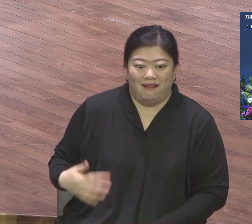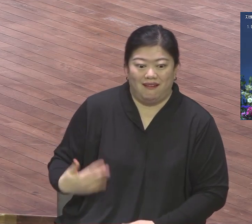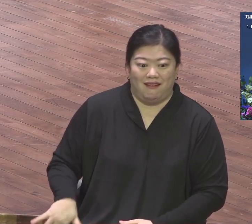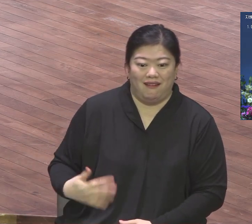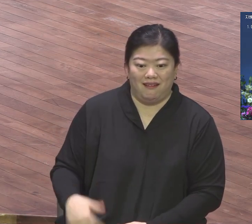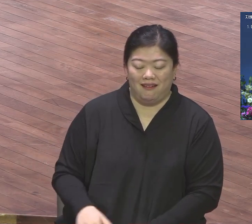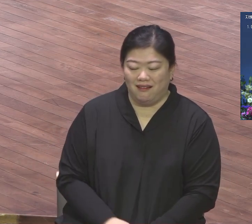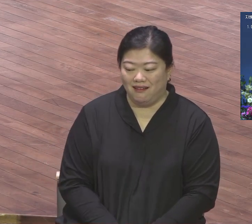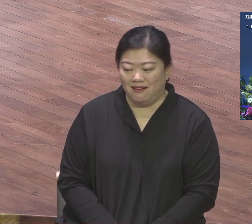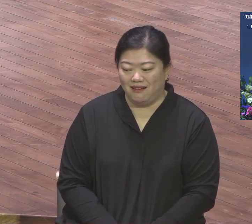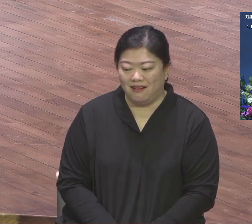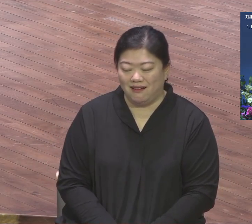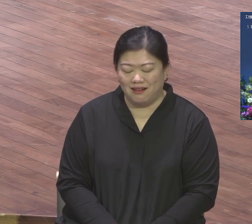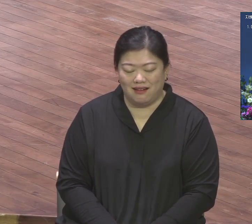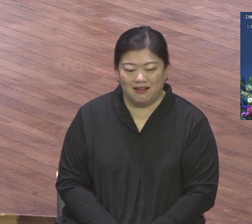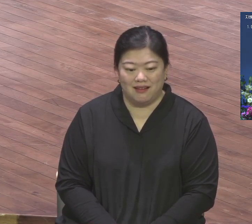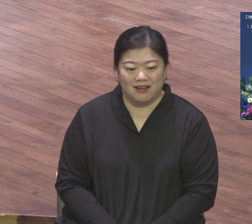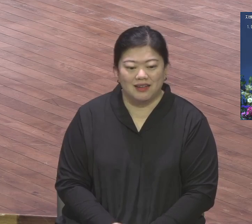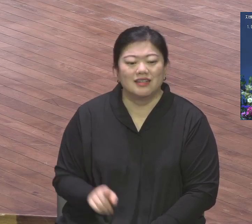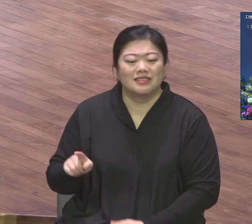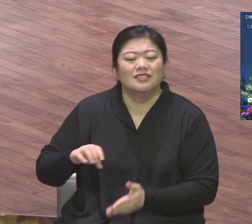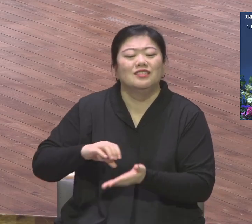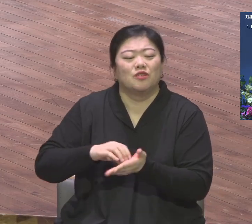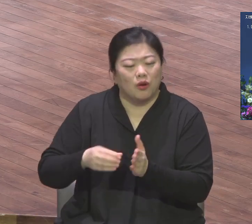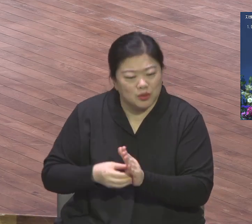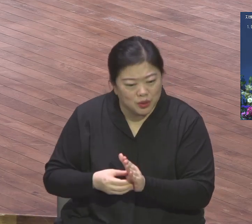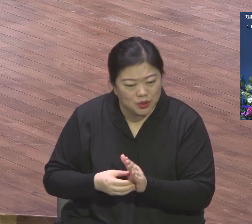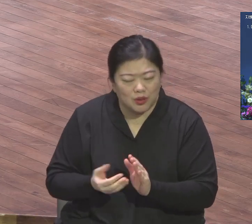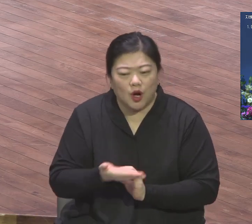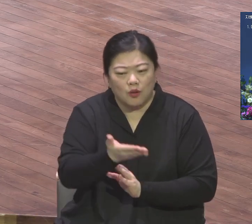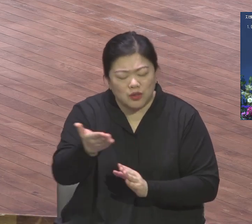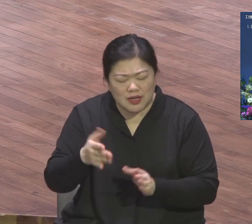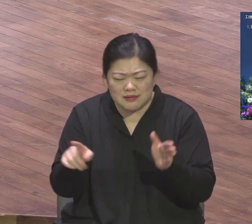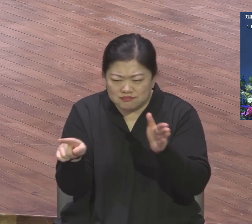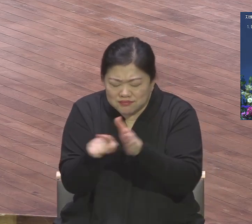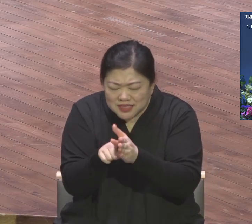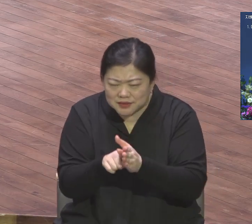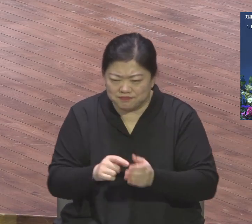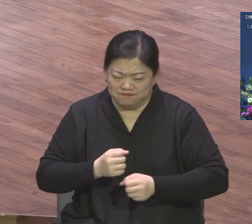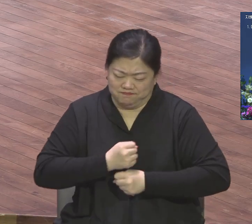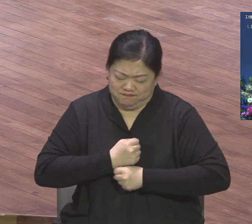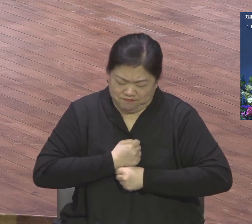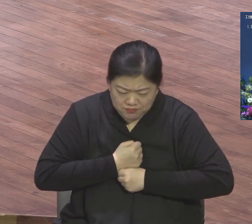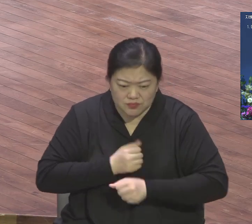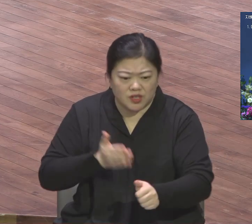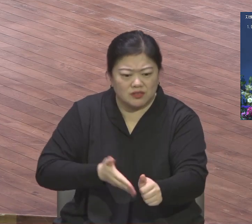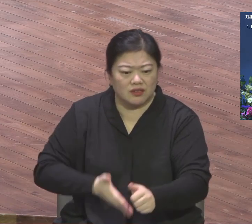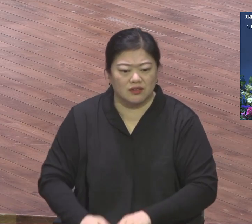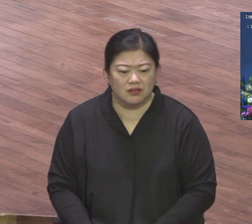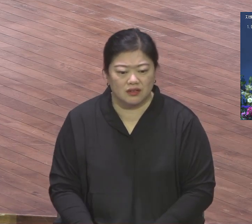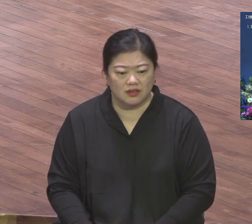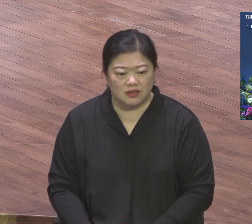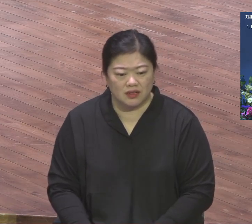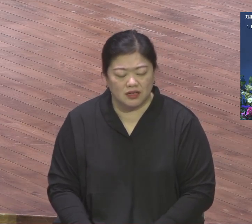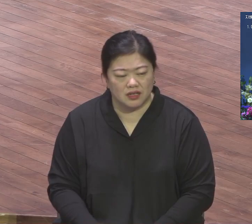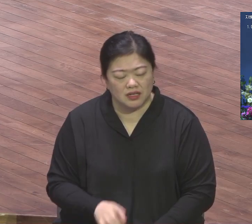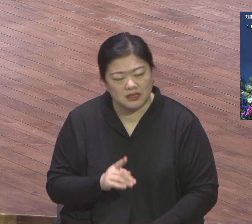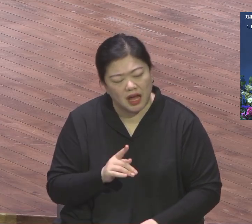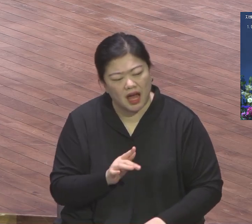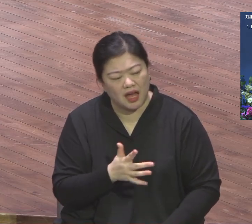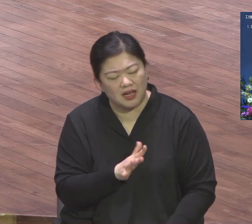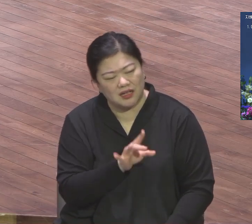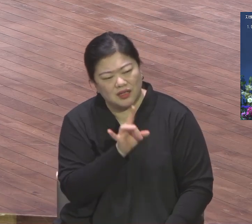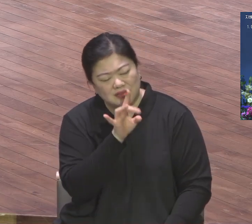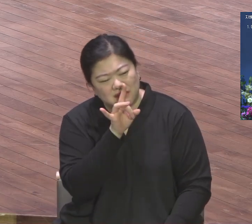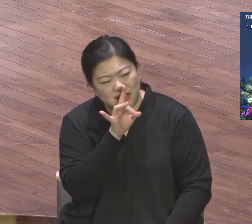분명히 내 마음을 그리스도여 지켜주옵소서. 그리스도처럼 말하게 하여 주옵소서. 사도